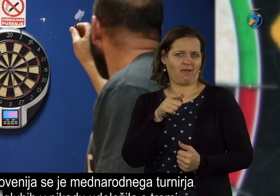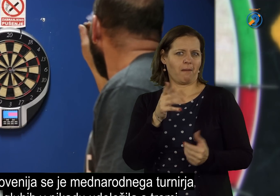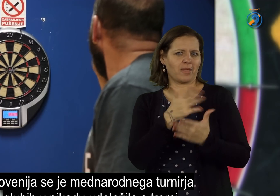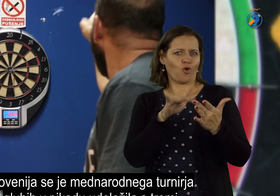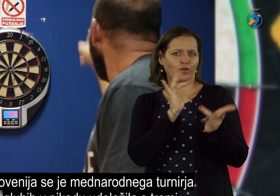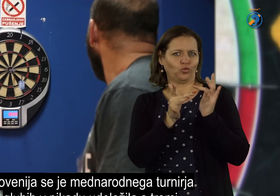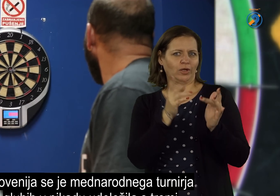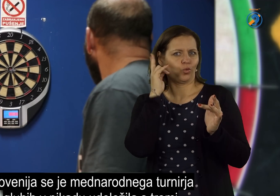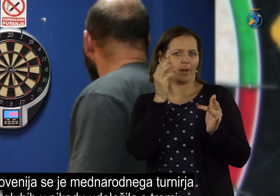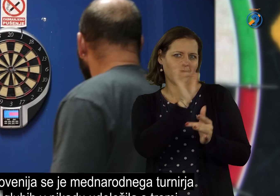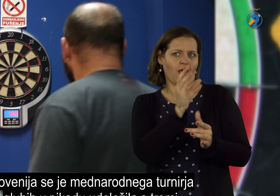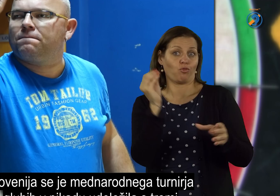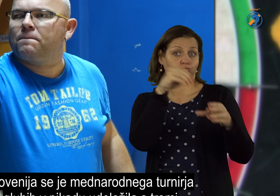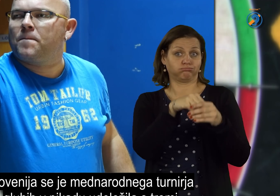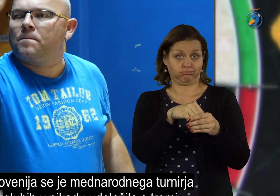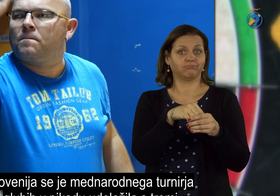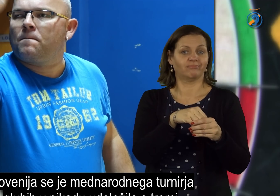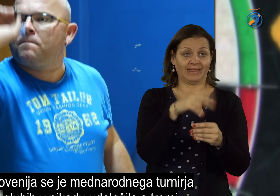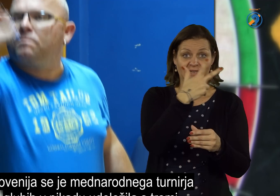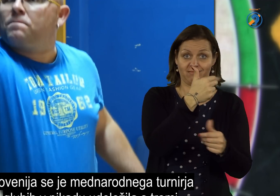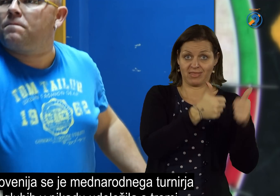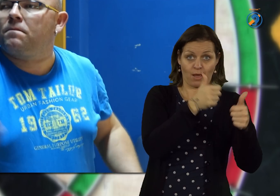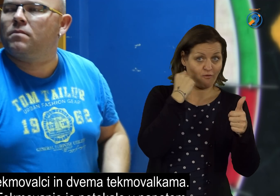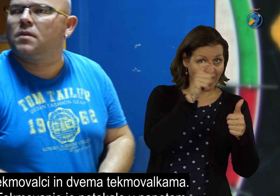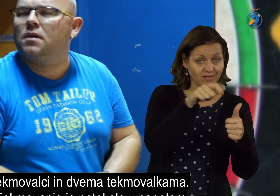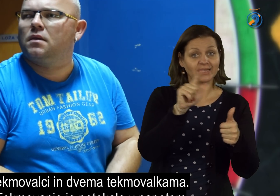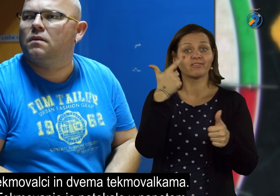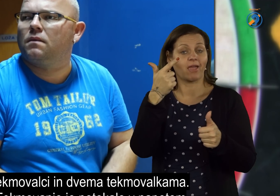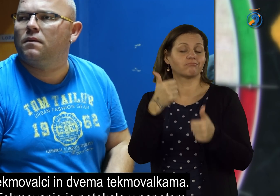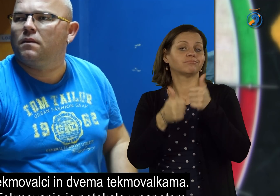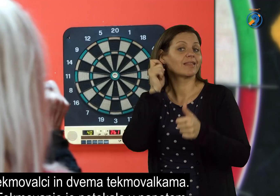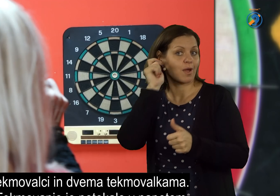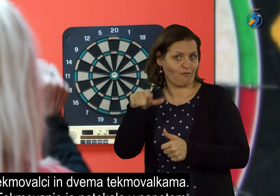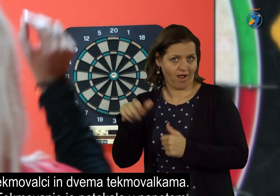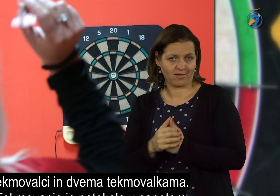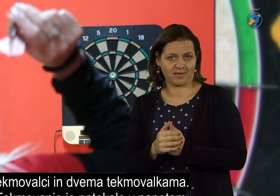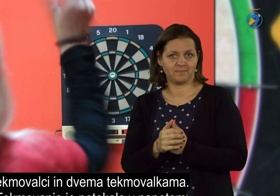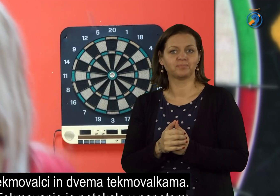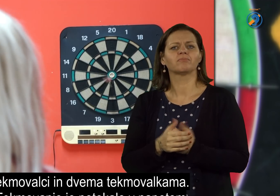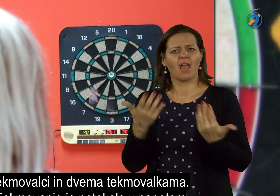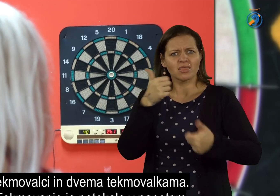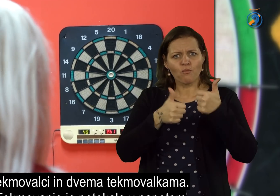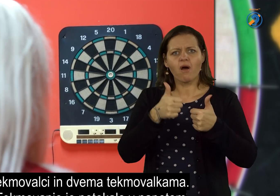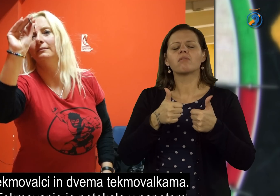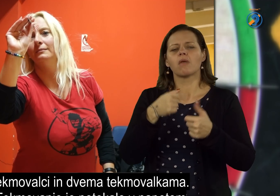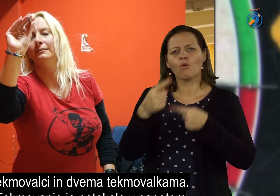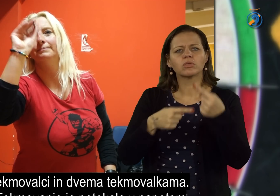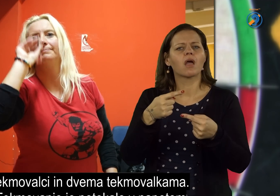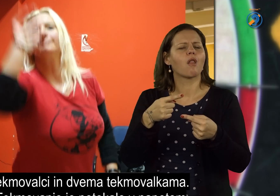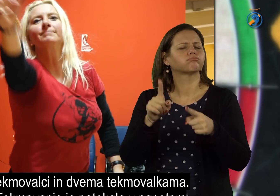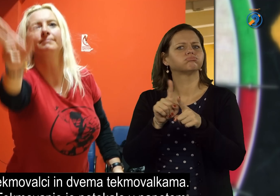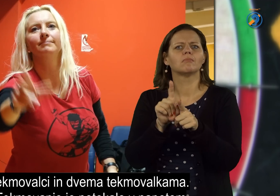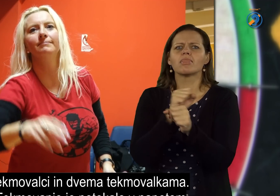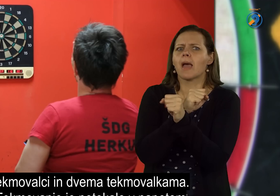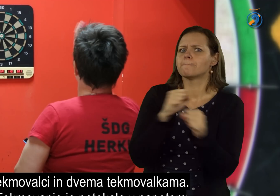Slovenija se je mednarodnega turnirja gluhih v pikadu udeležila s 3 tekmovalci in 2 tekmovalkama. Tekmovanje